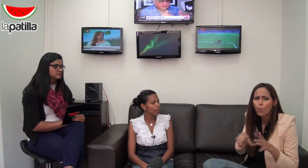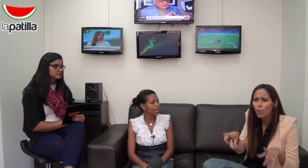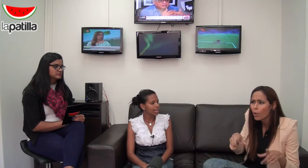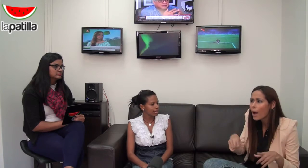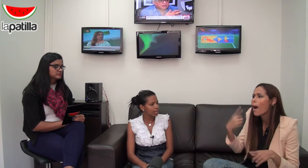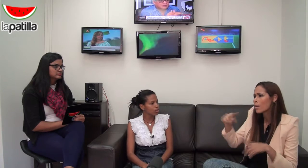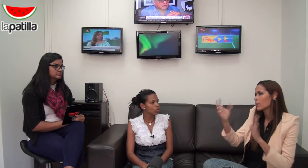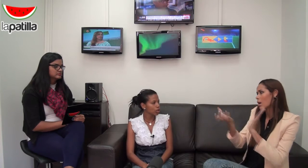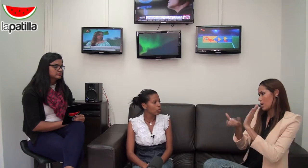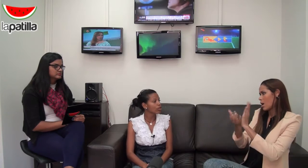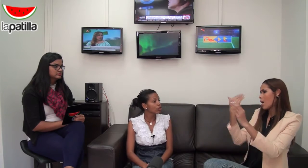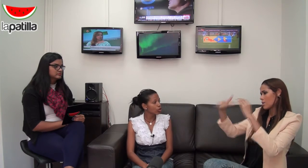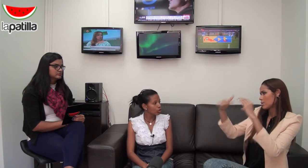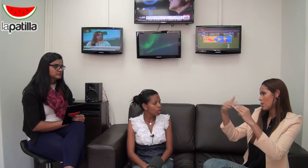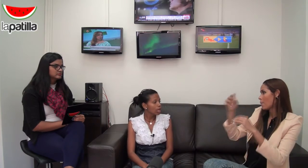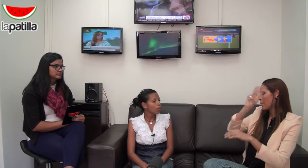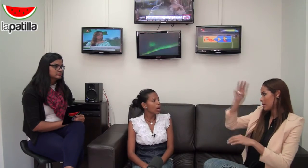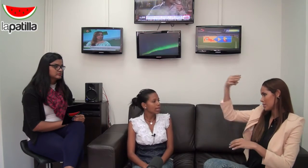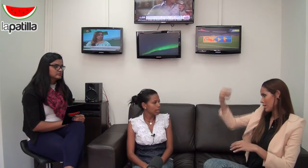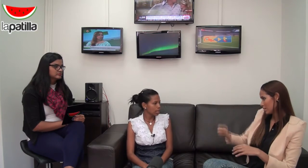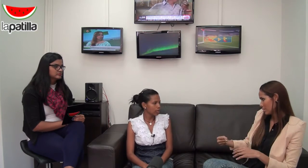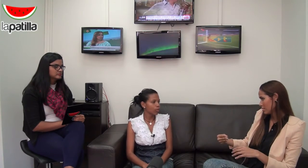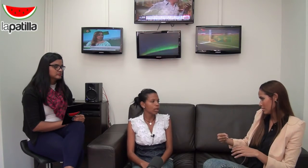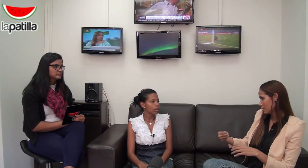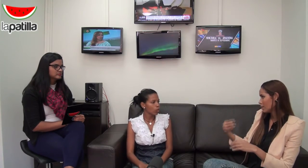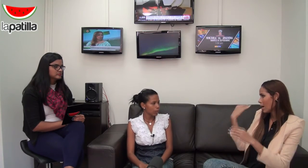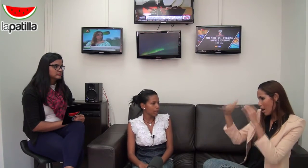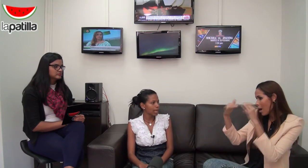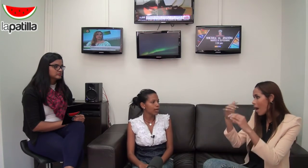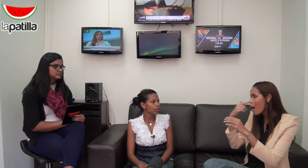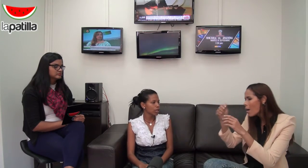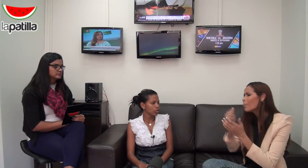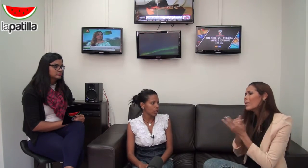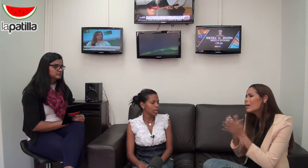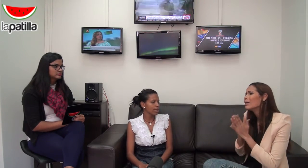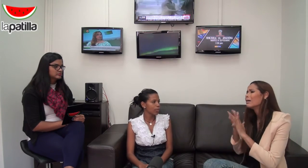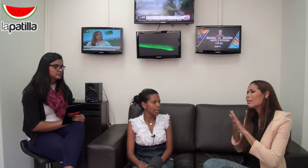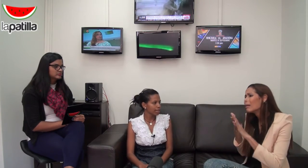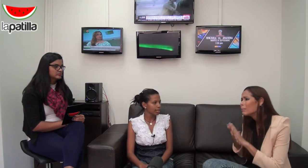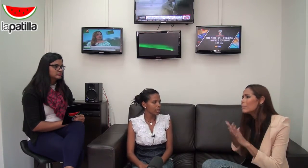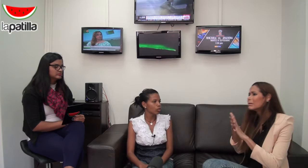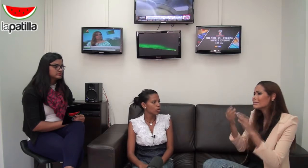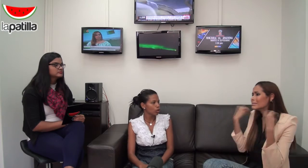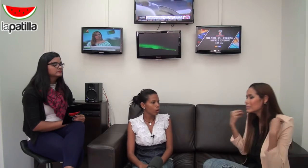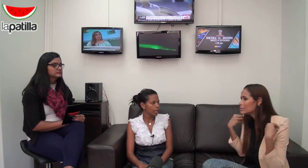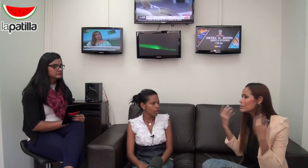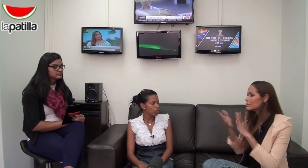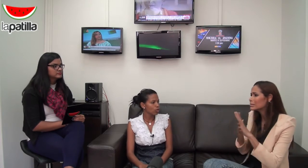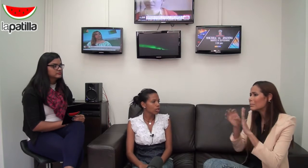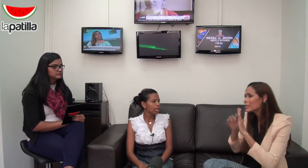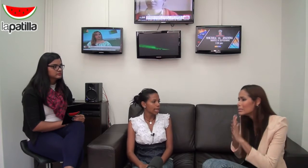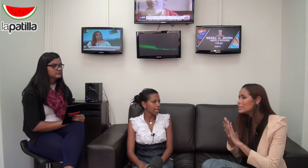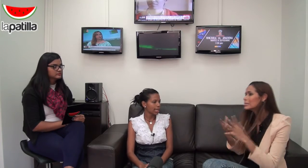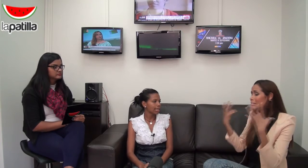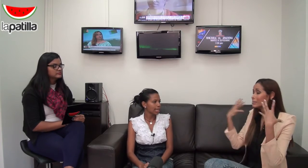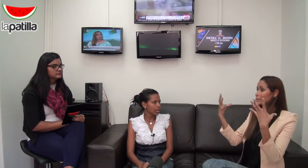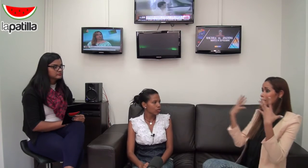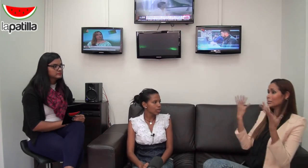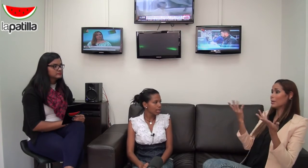percaten de que su hijo es sordo, hay una página web de la fundación de Vanessa Peretti y tenemos otros medios y redes sociales